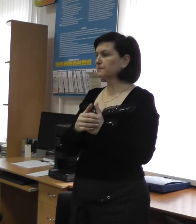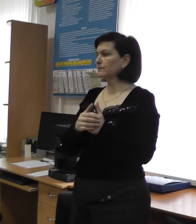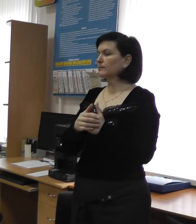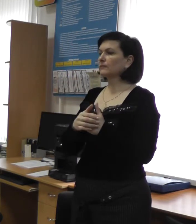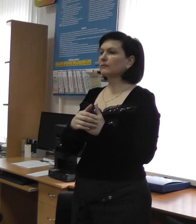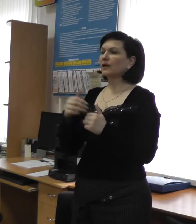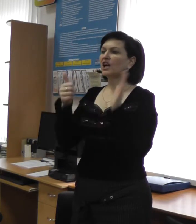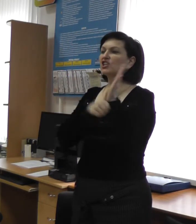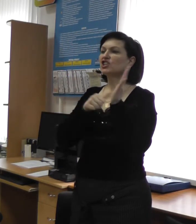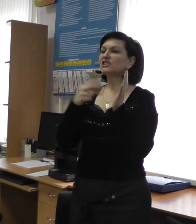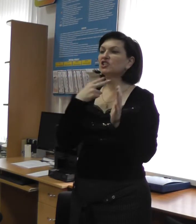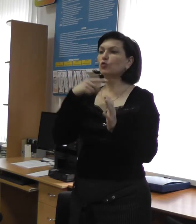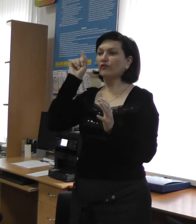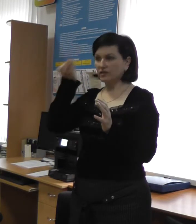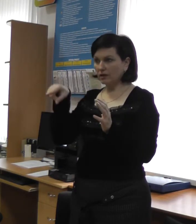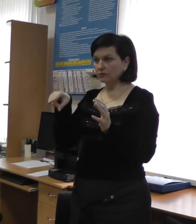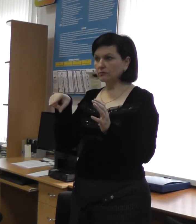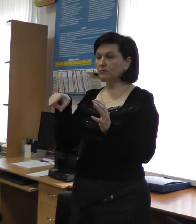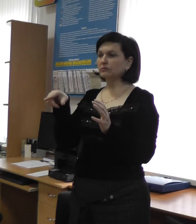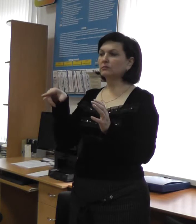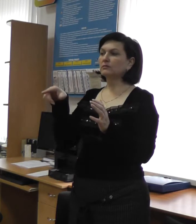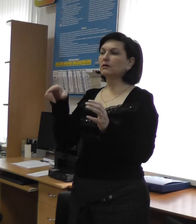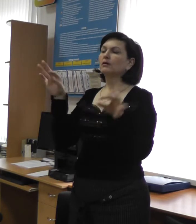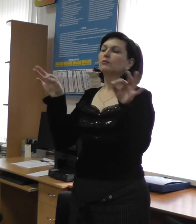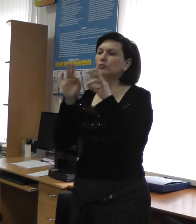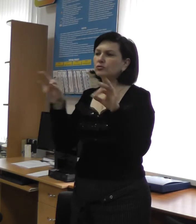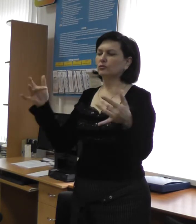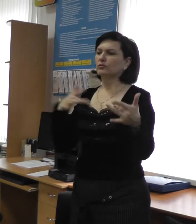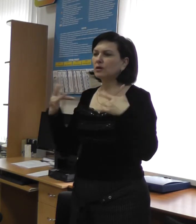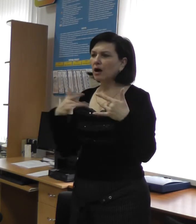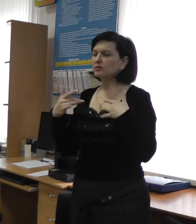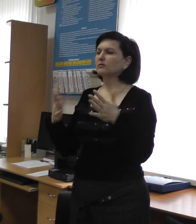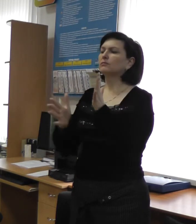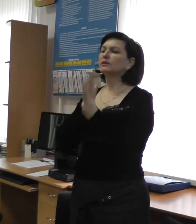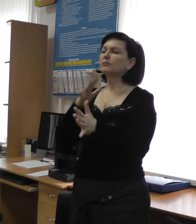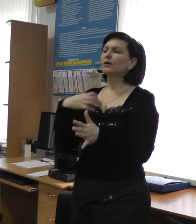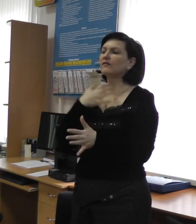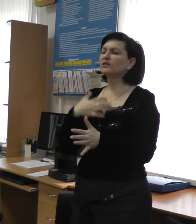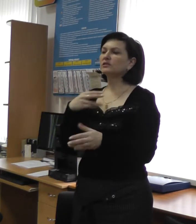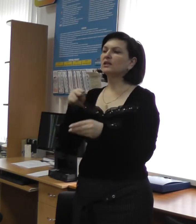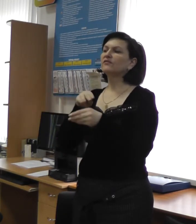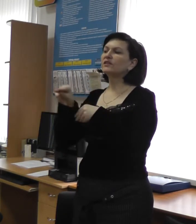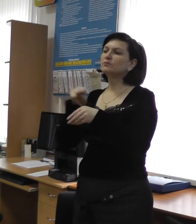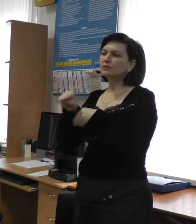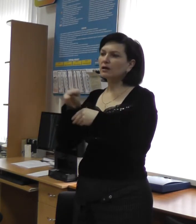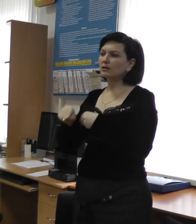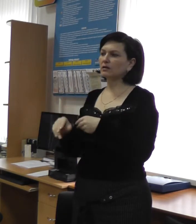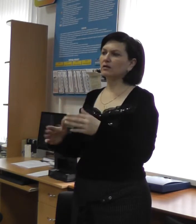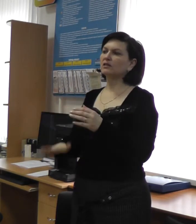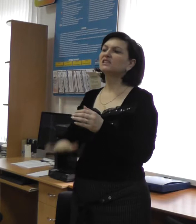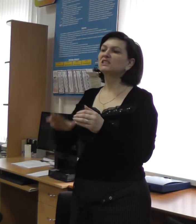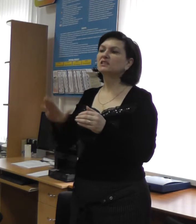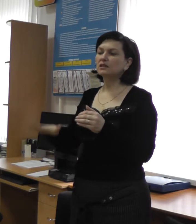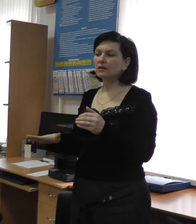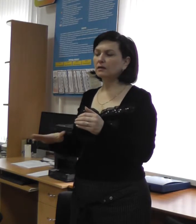Владел он 6 языками, увлекался литературой, музыкой, театром, понимал важность воспитания подрастающего поколения. При